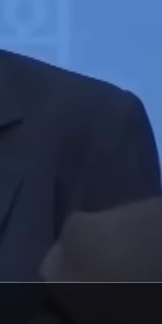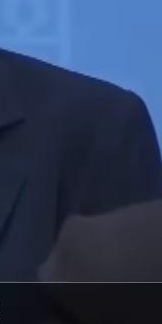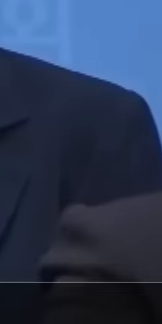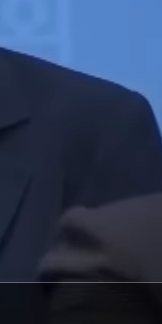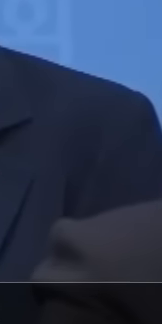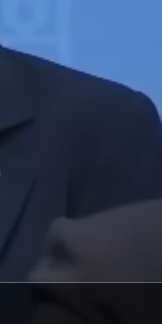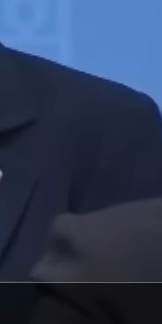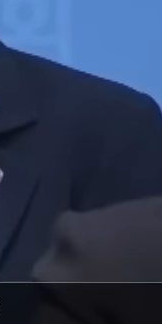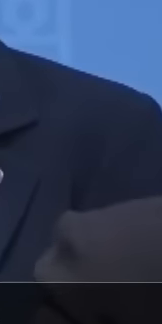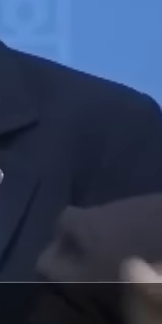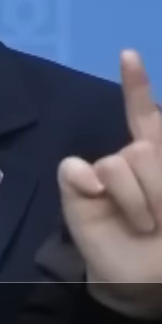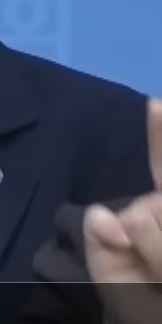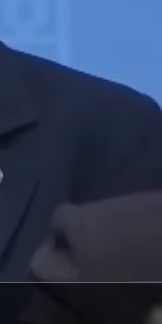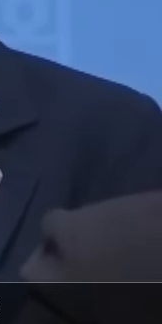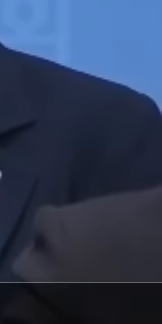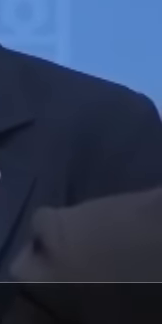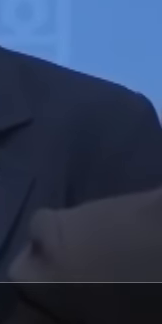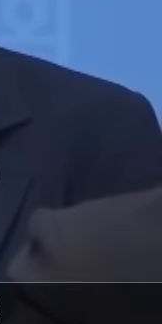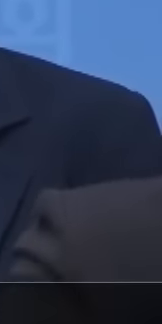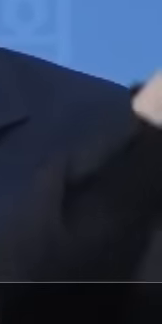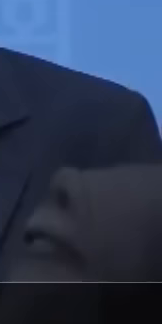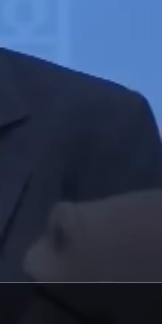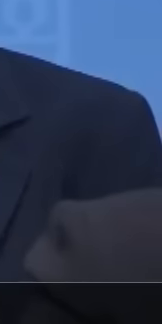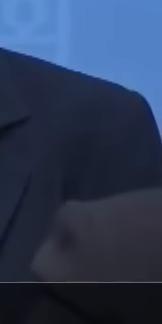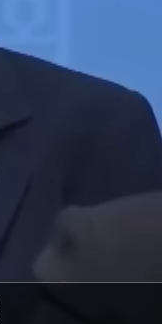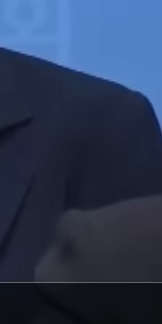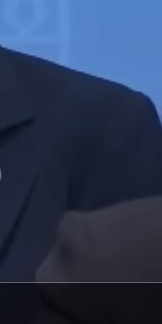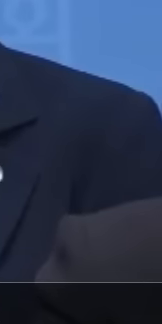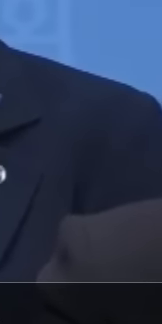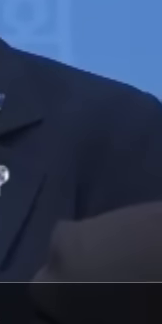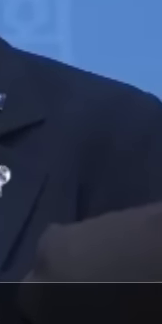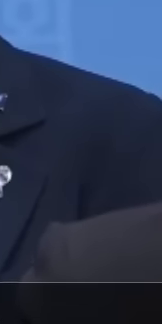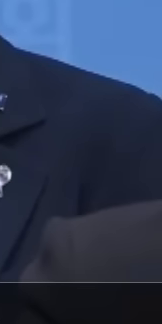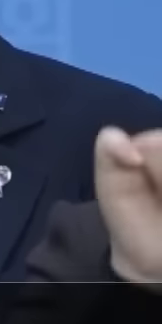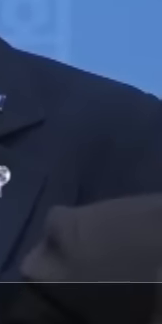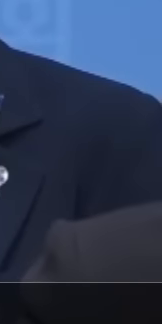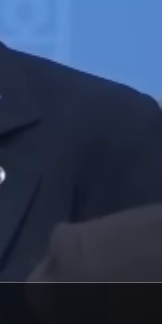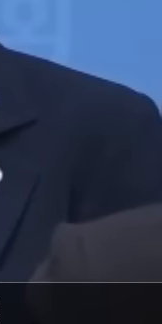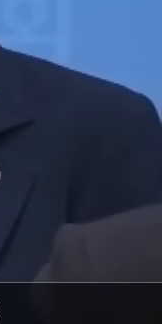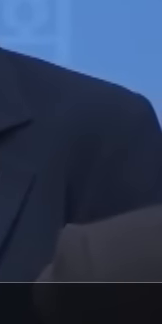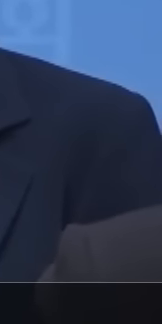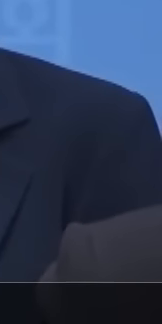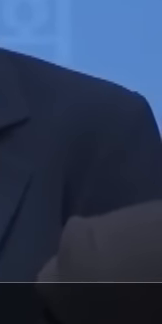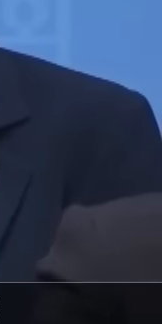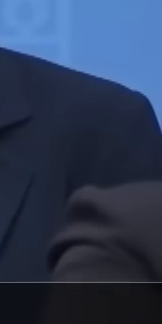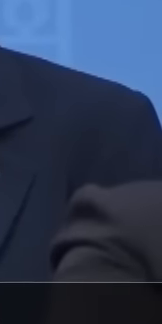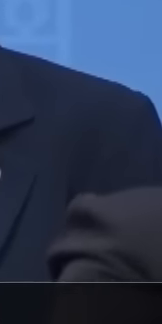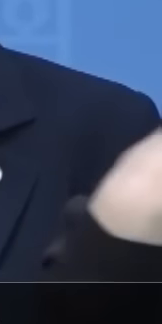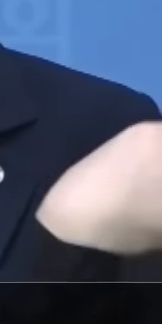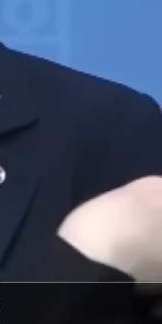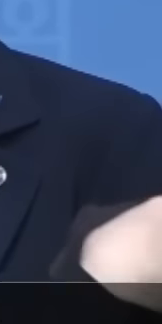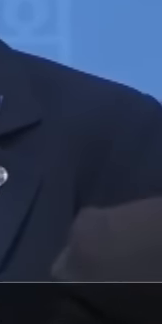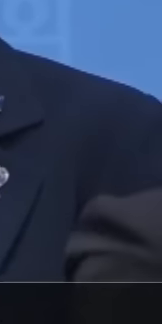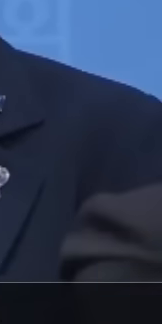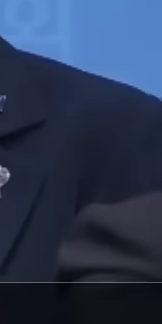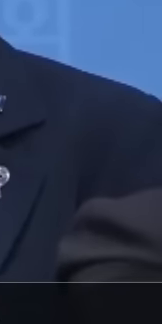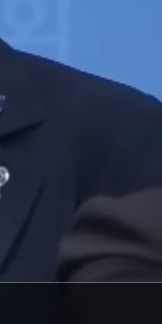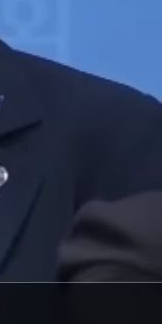4월 10일은 대한민국의 주인이 누구인지 확인하는 날이며 윤석열 정권의 무능과